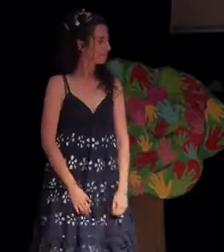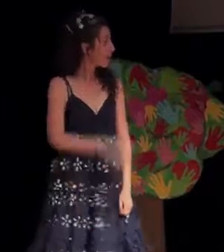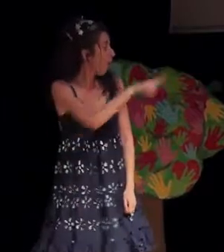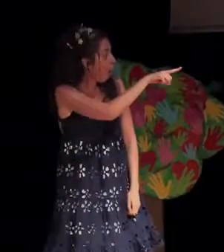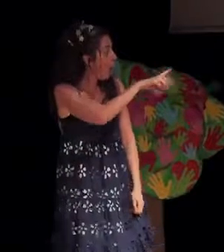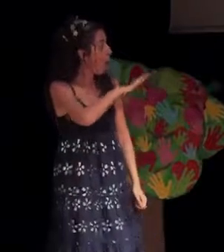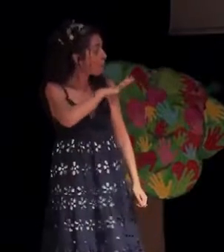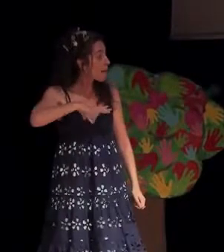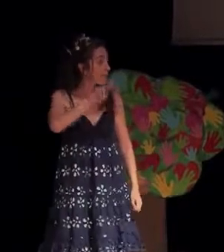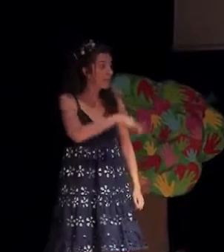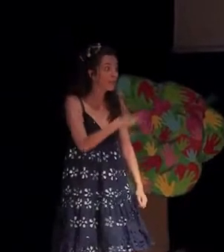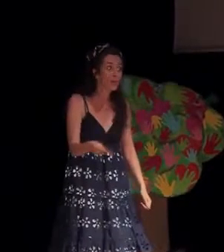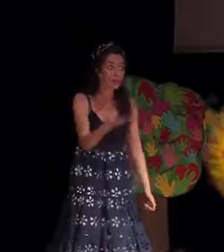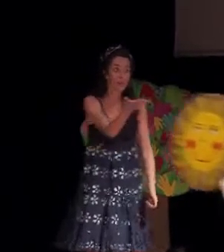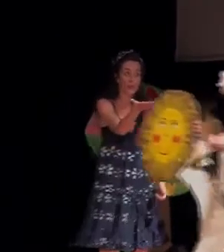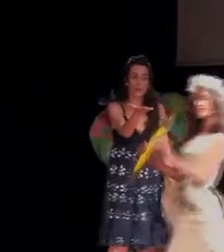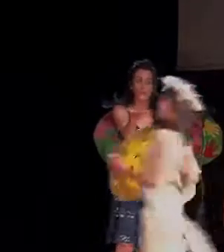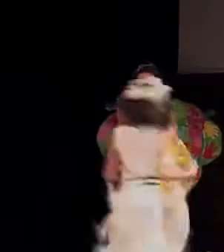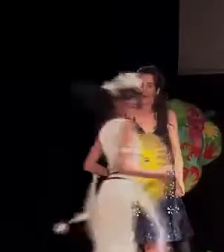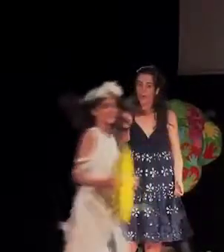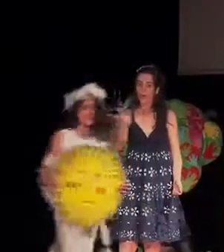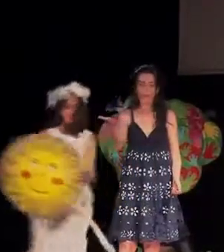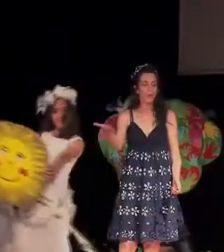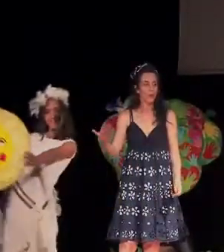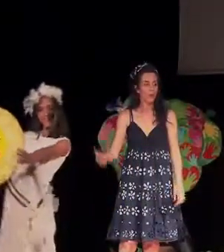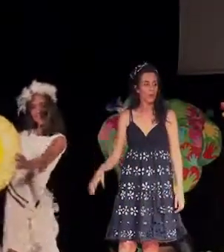Oh tiens, voilà Dame Nature.